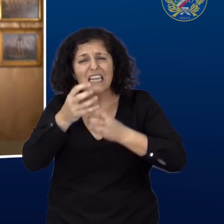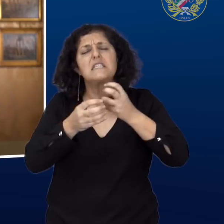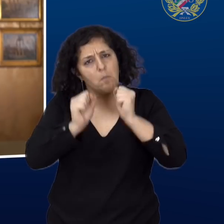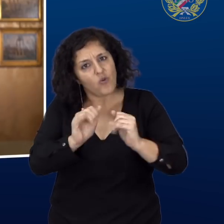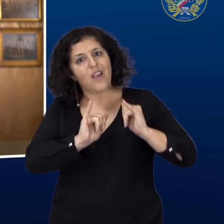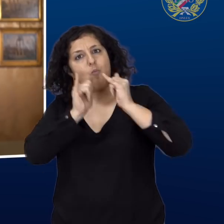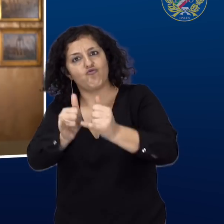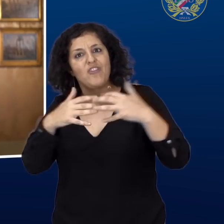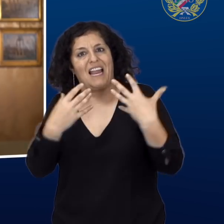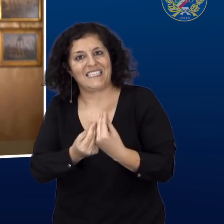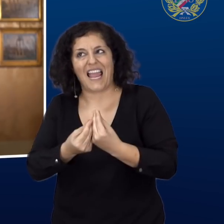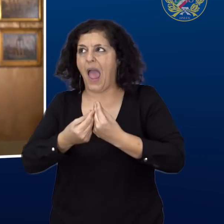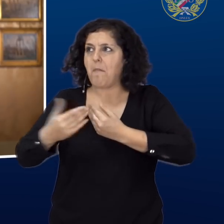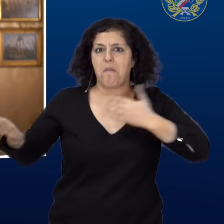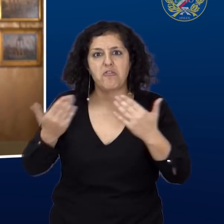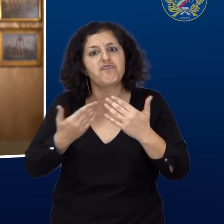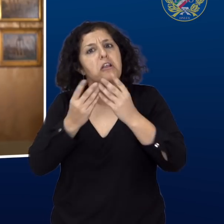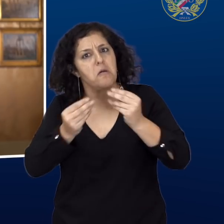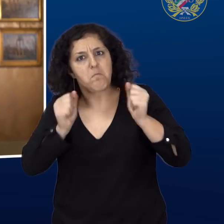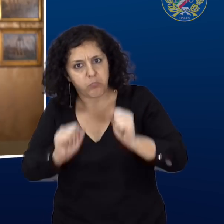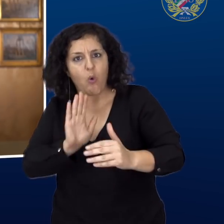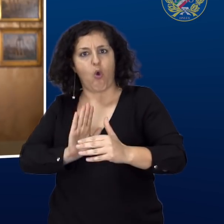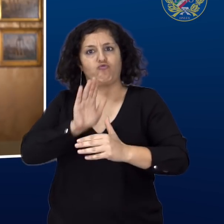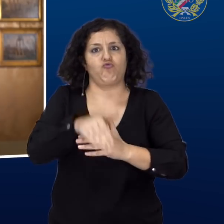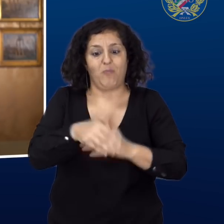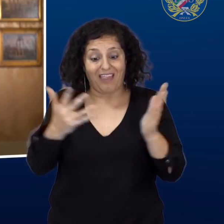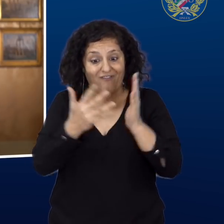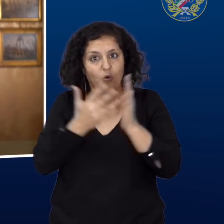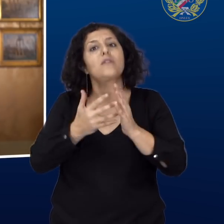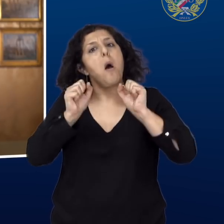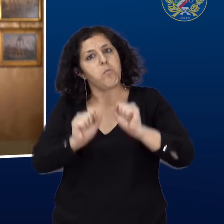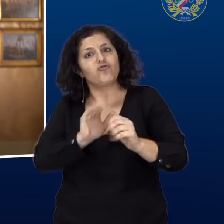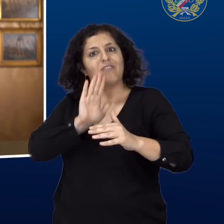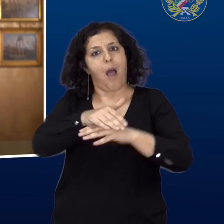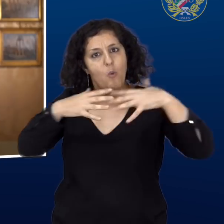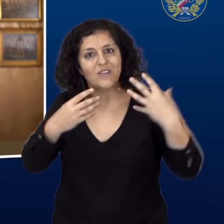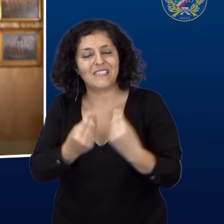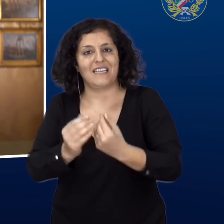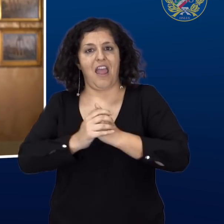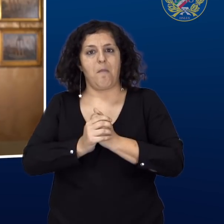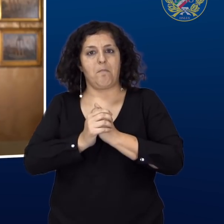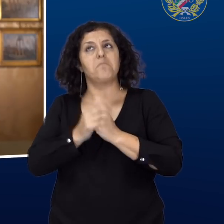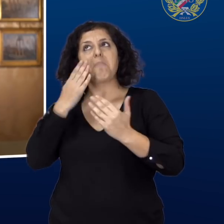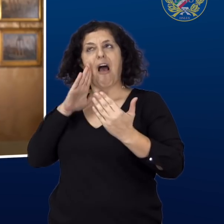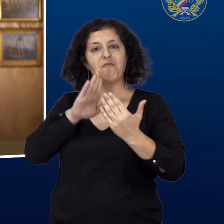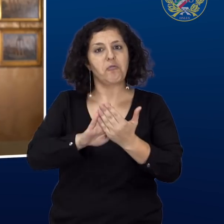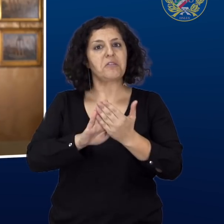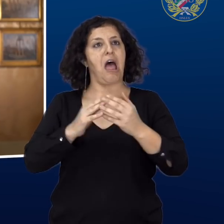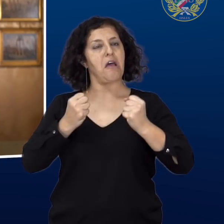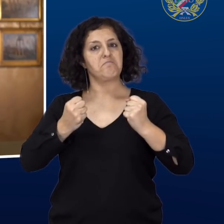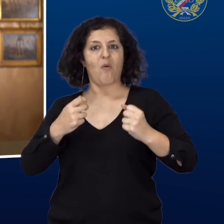questa emergenza. Sapremo superare questa difficoltà, riaffermarci in tutto il nostro valore. Quando questa